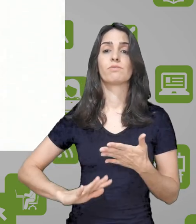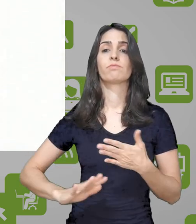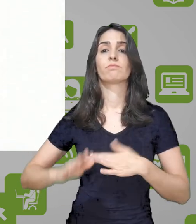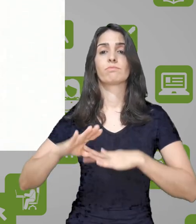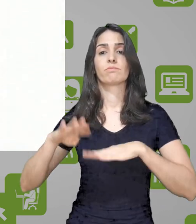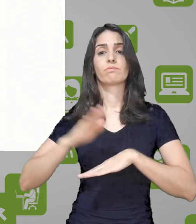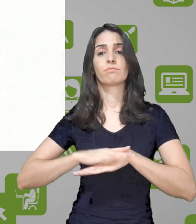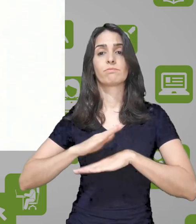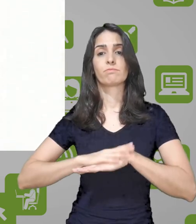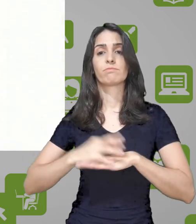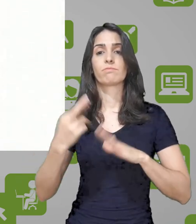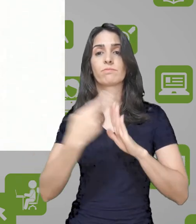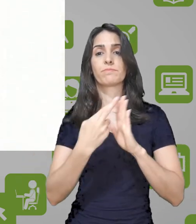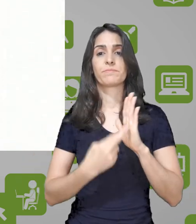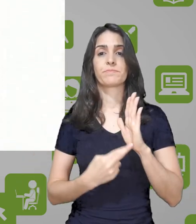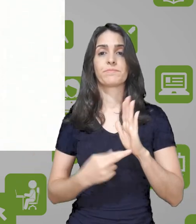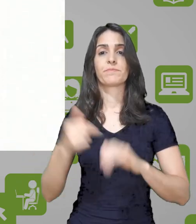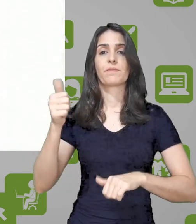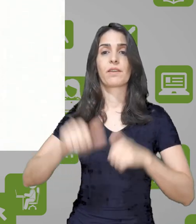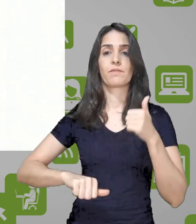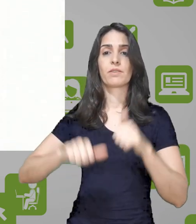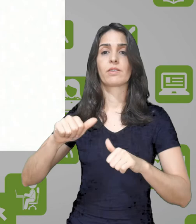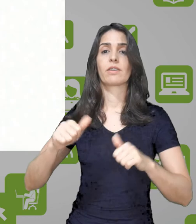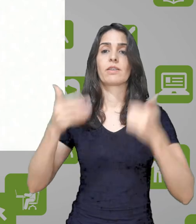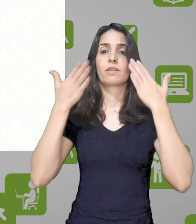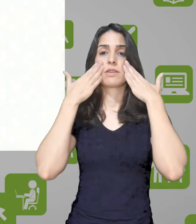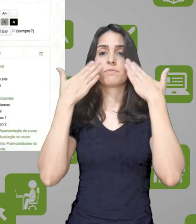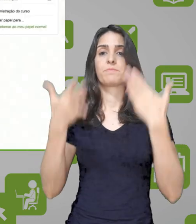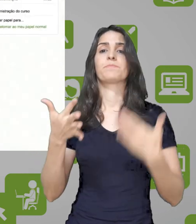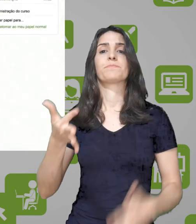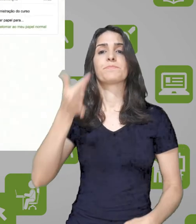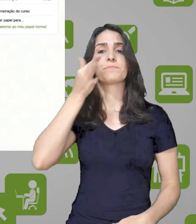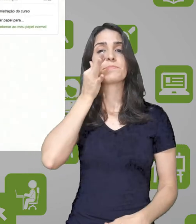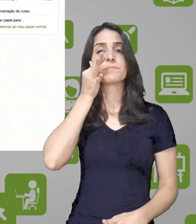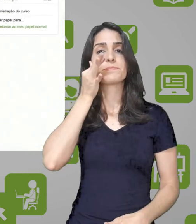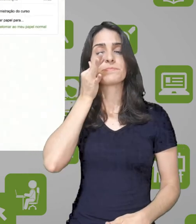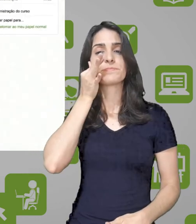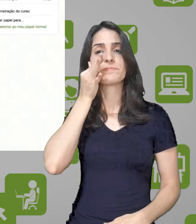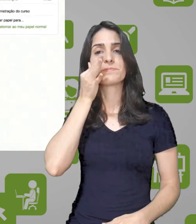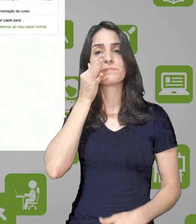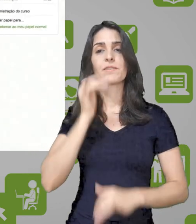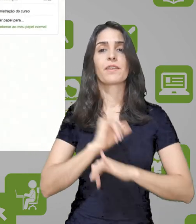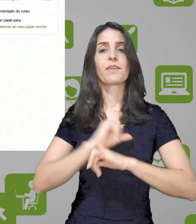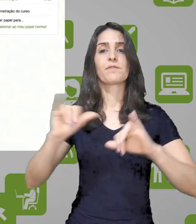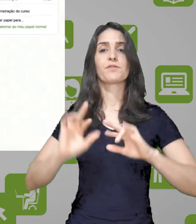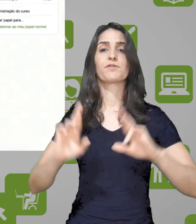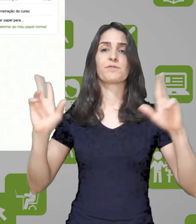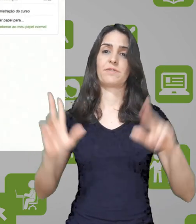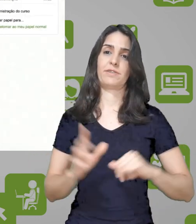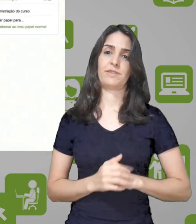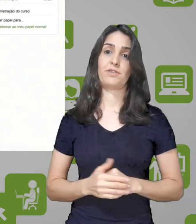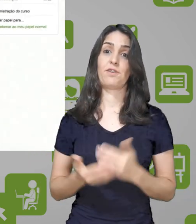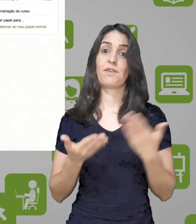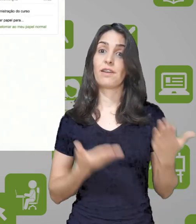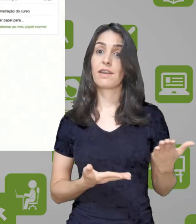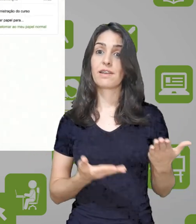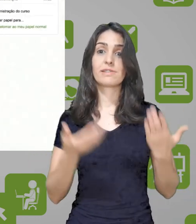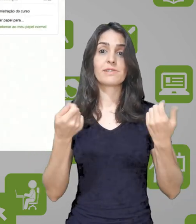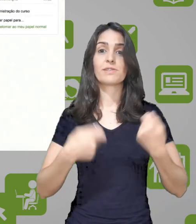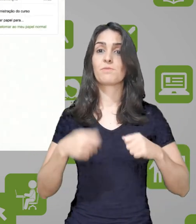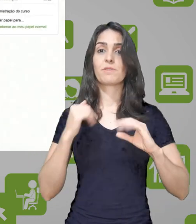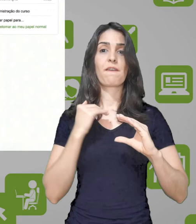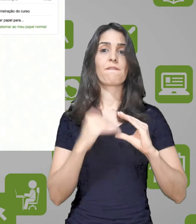atividade que eu configurei como a avaliação da apresentação presencial ele dá um aviso aqui